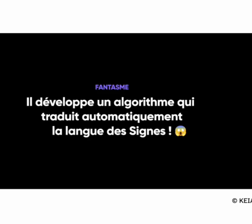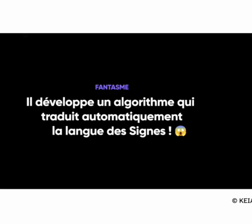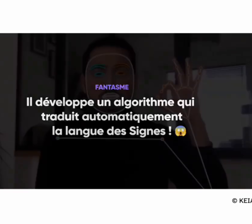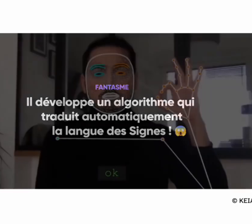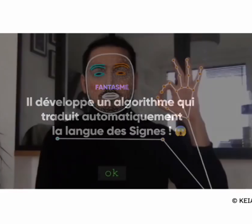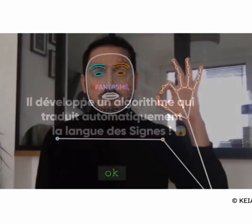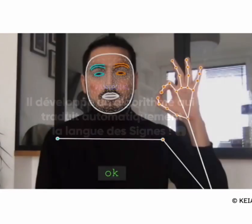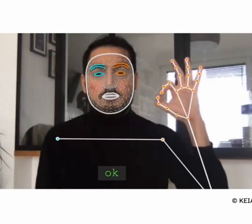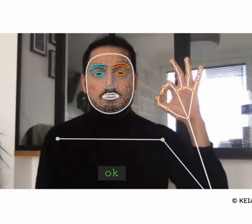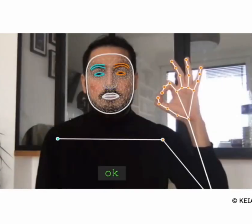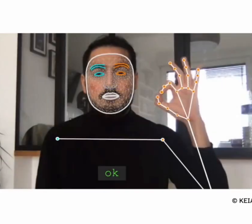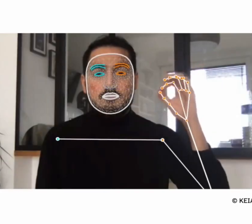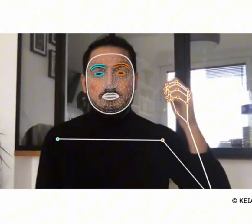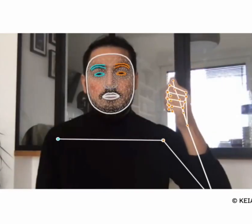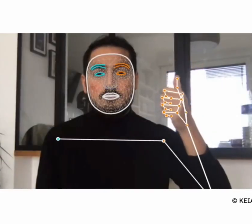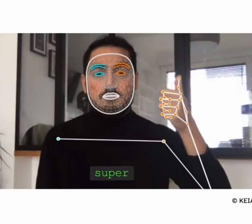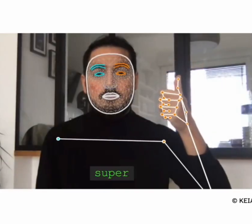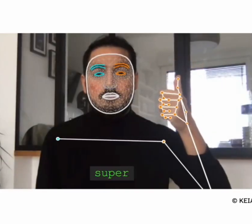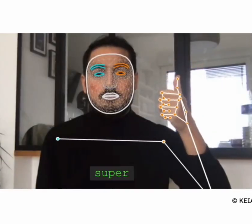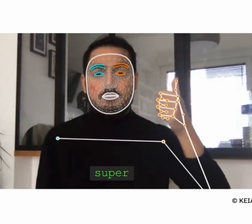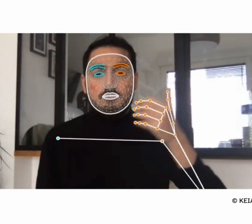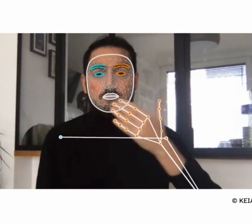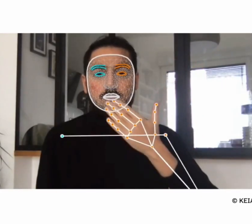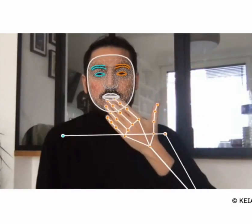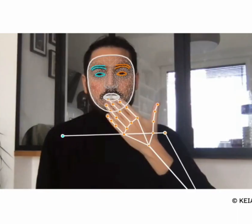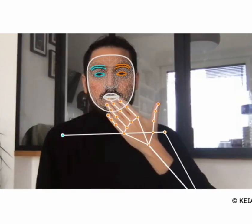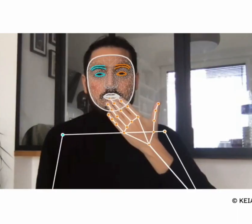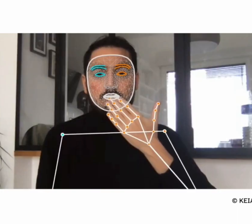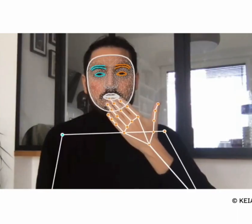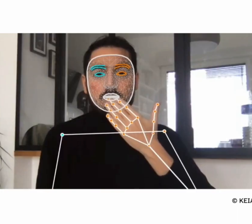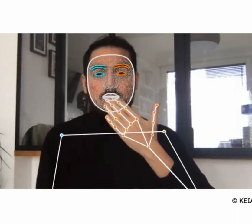Et justement, le signbot